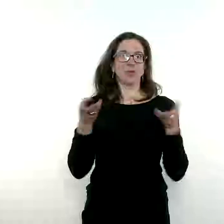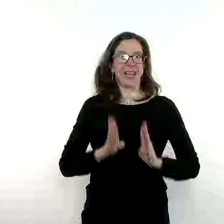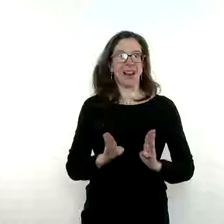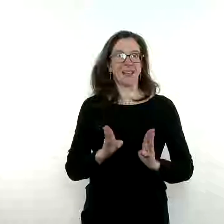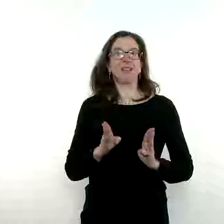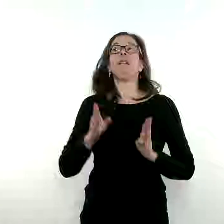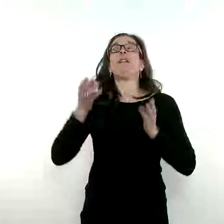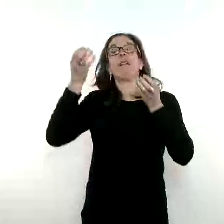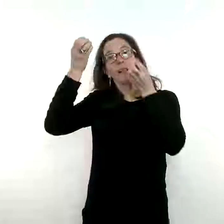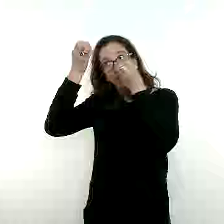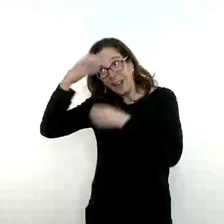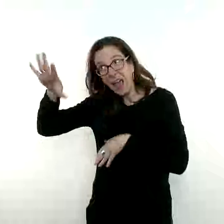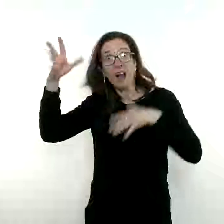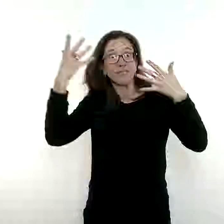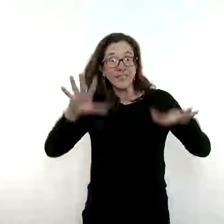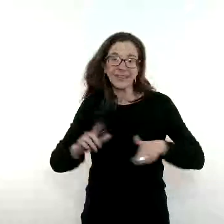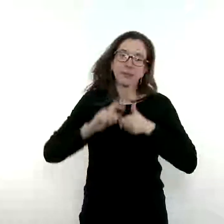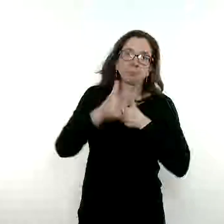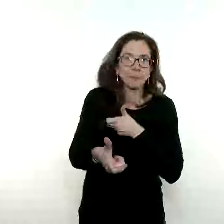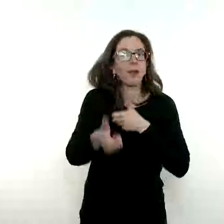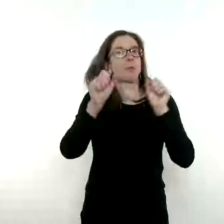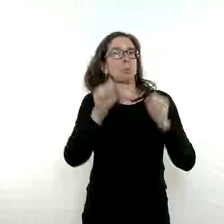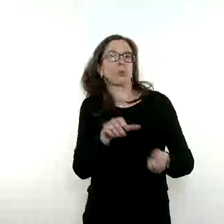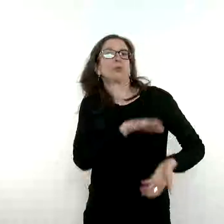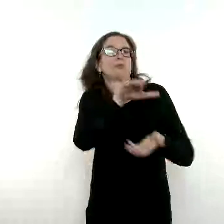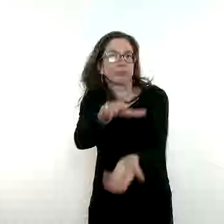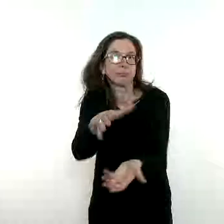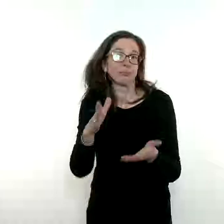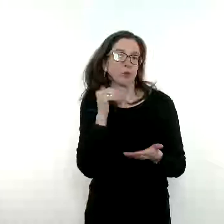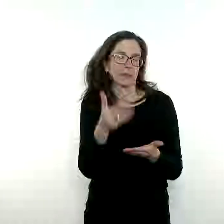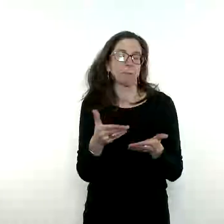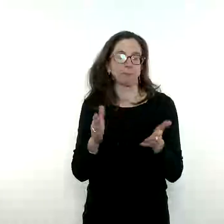Affaire 6, donc bien local constituant le lot numéro 1,